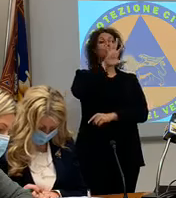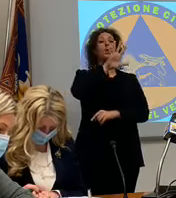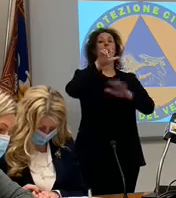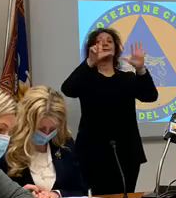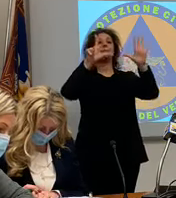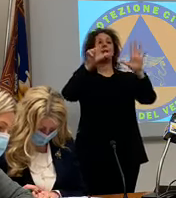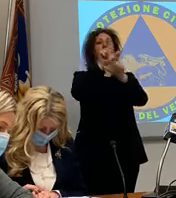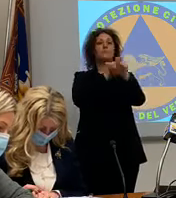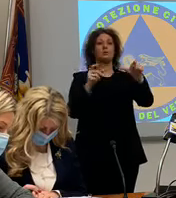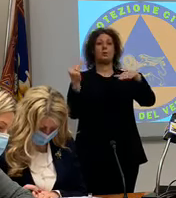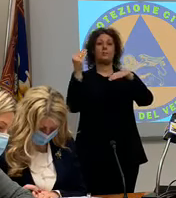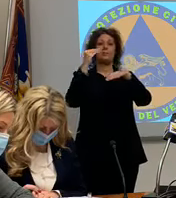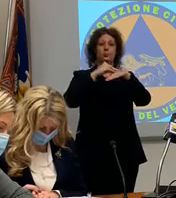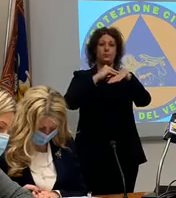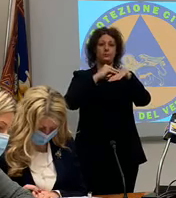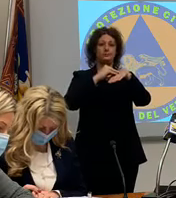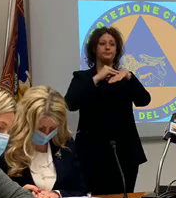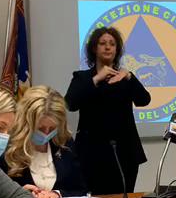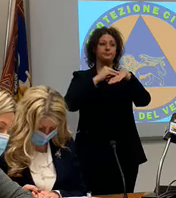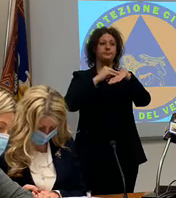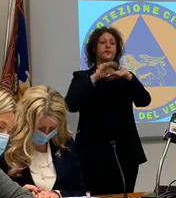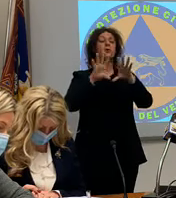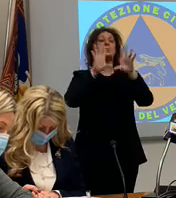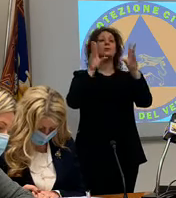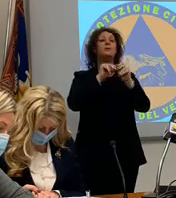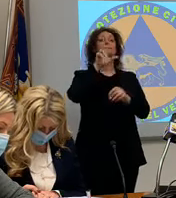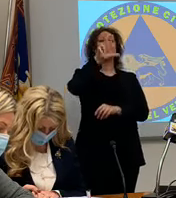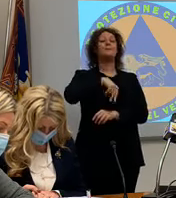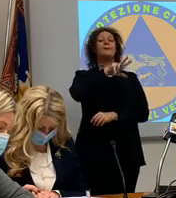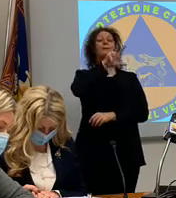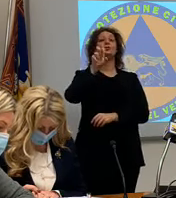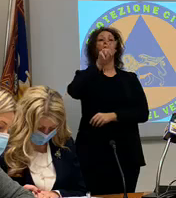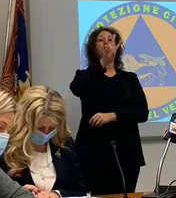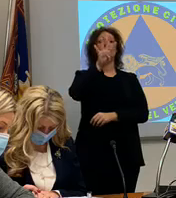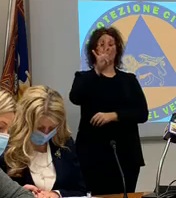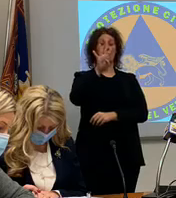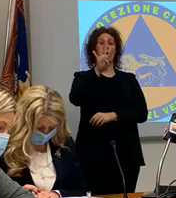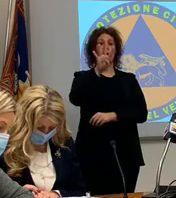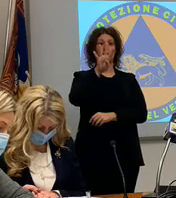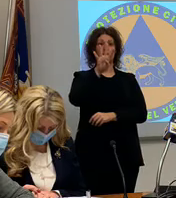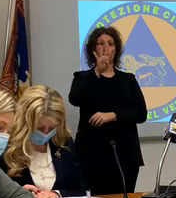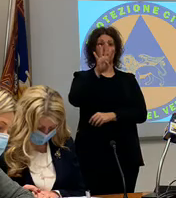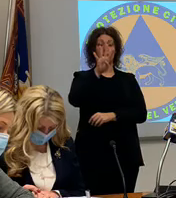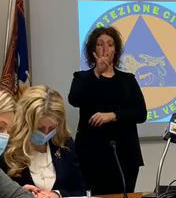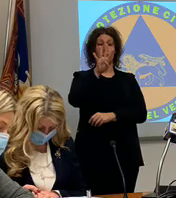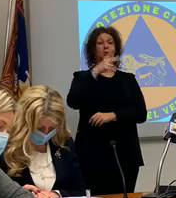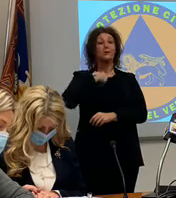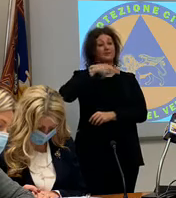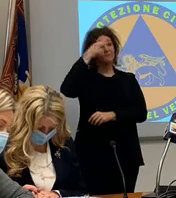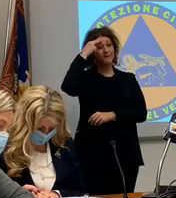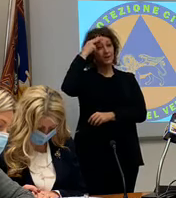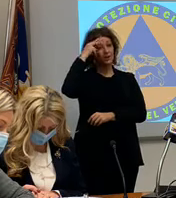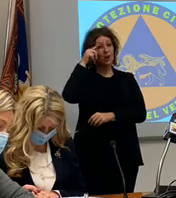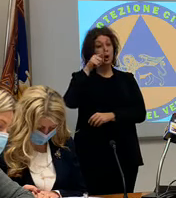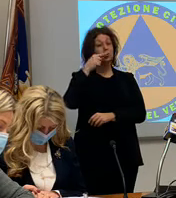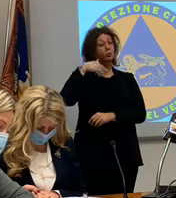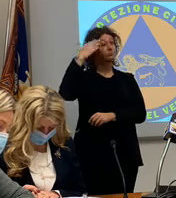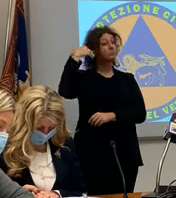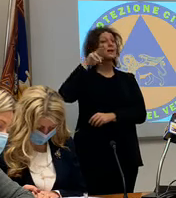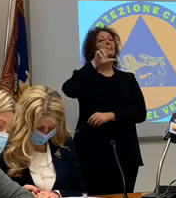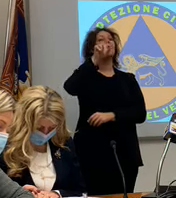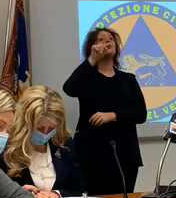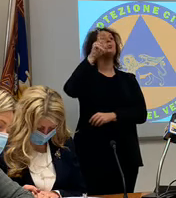più Il totale è 3324 Vi ricordo che la punta più alta il 31